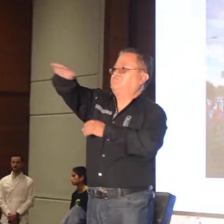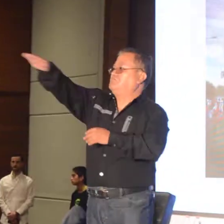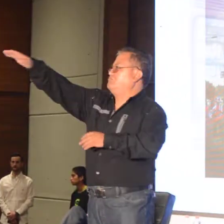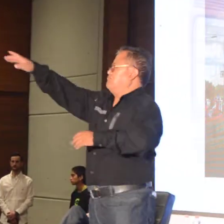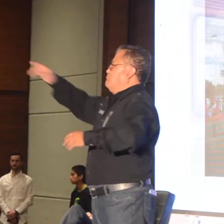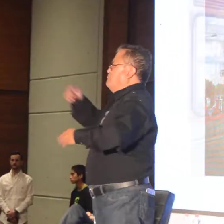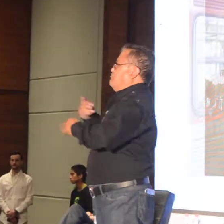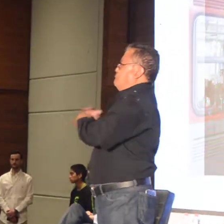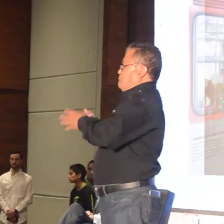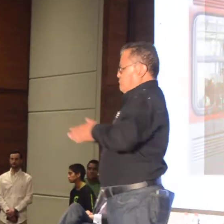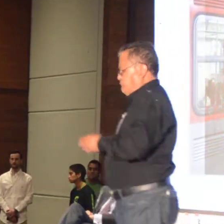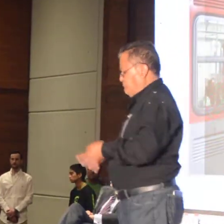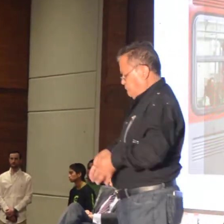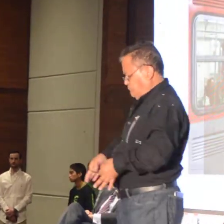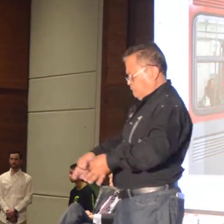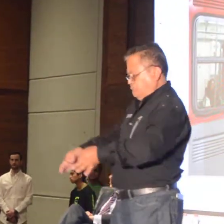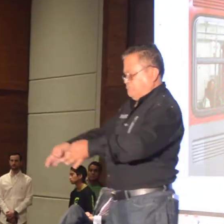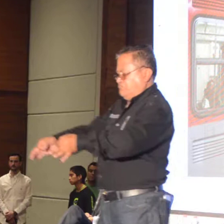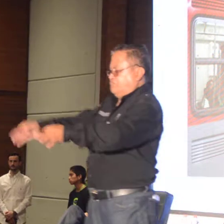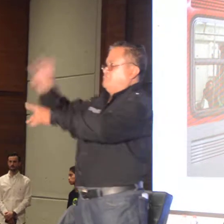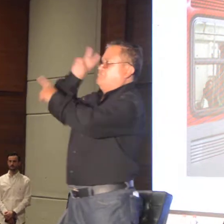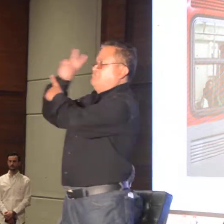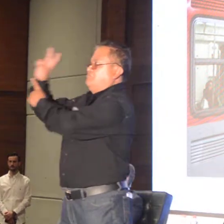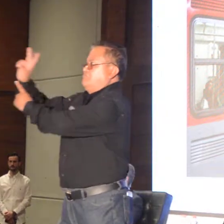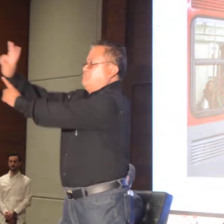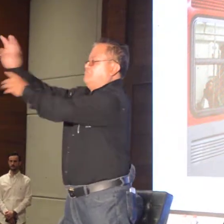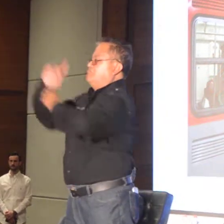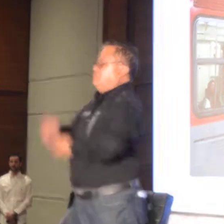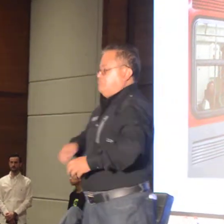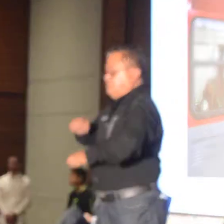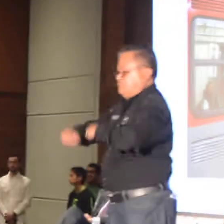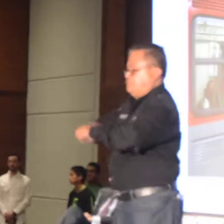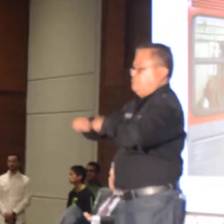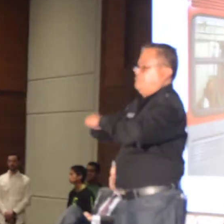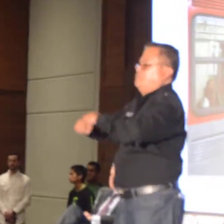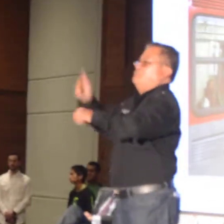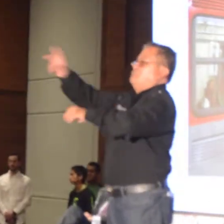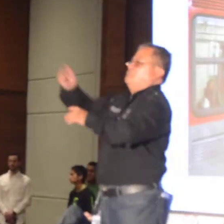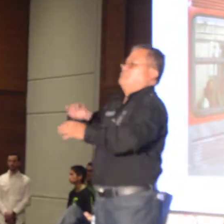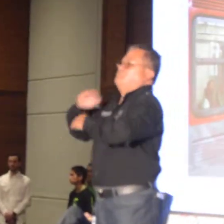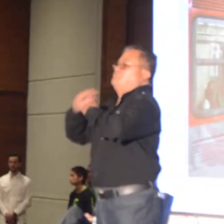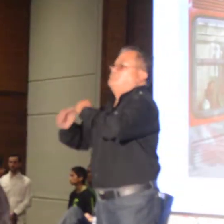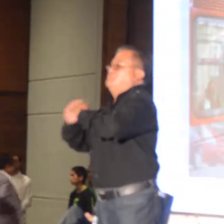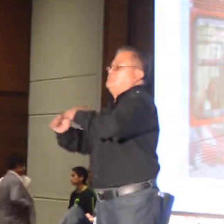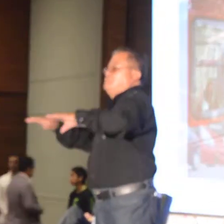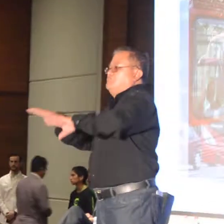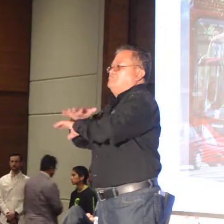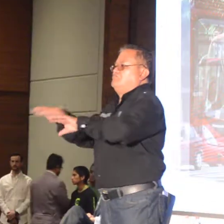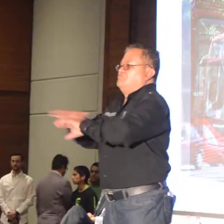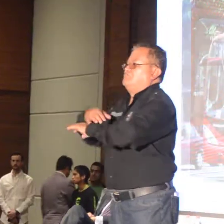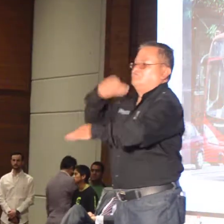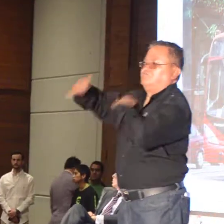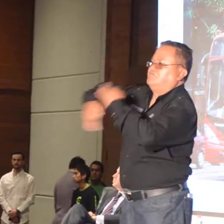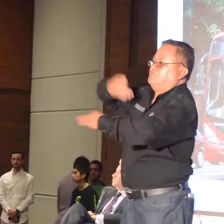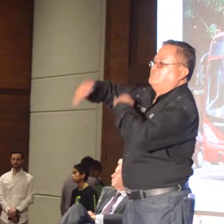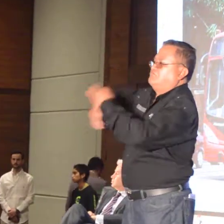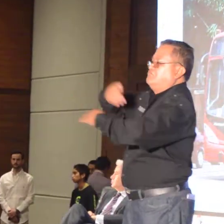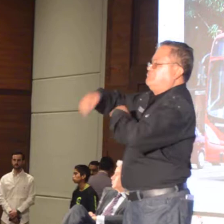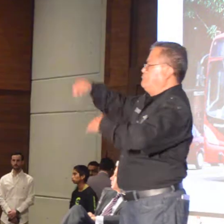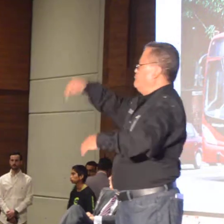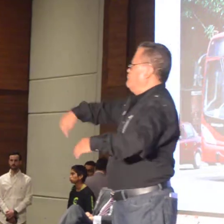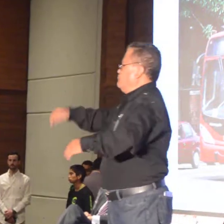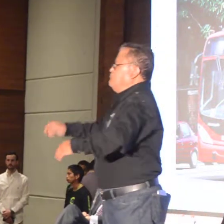los monorrieles eléctricos o a las ciclovías, y concluir la sustitución toda de